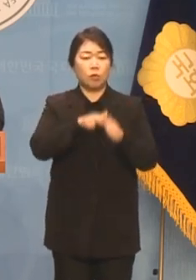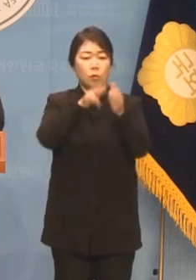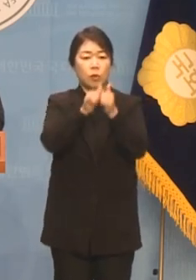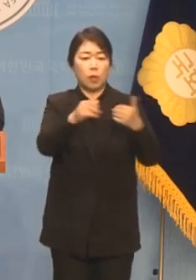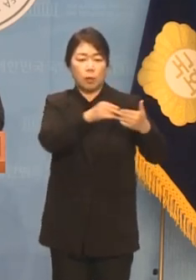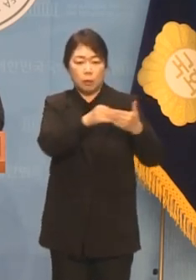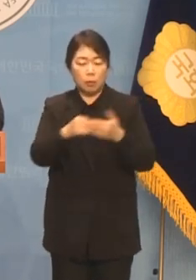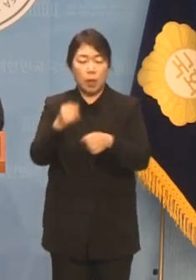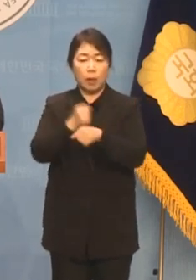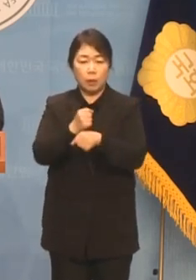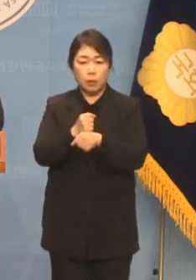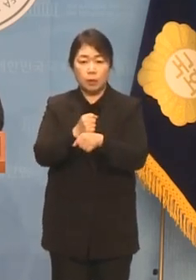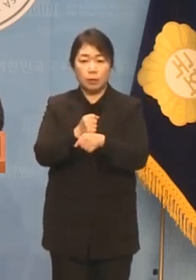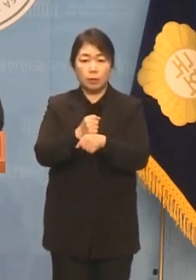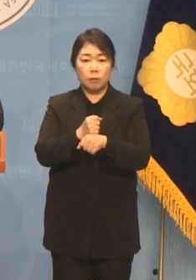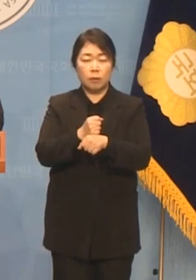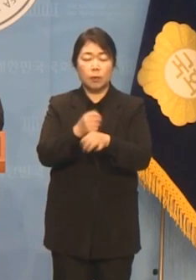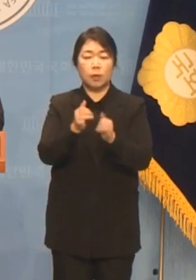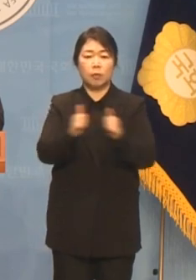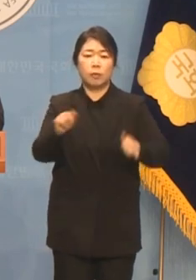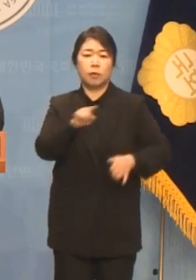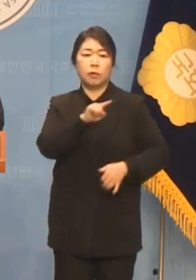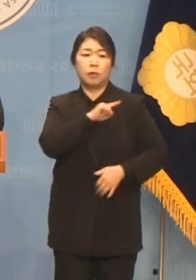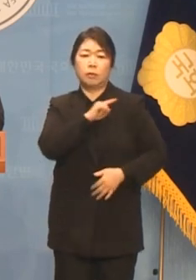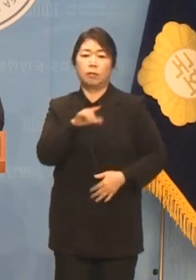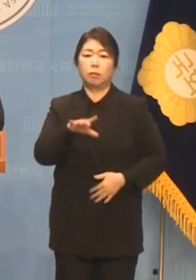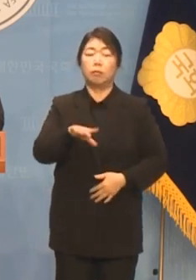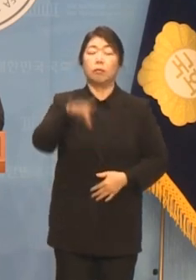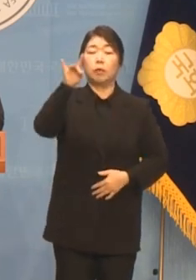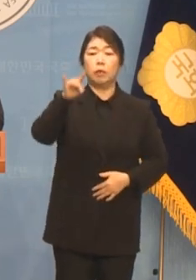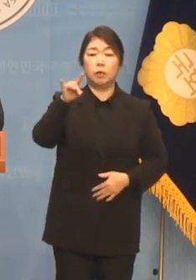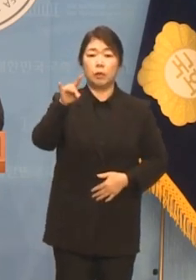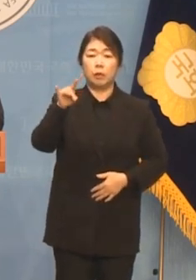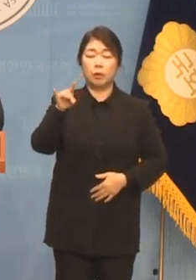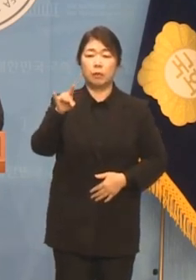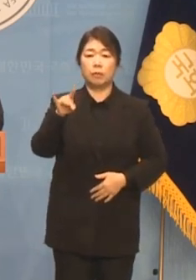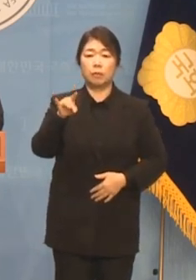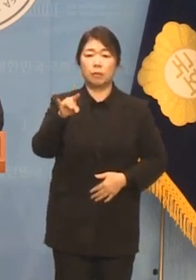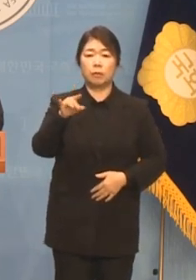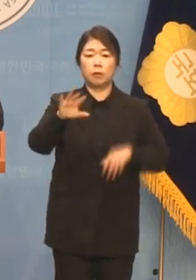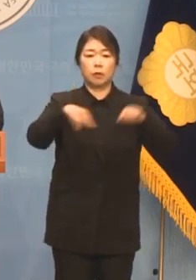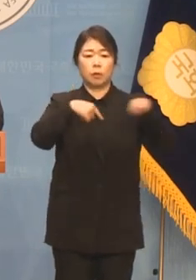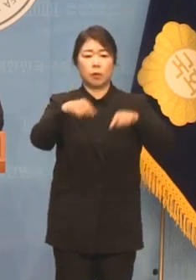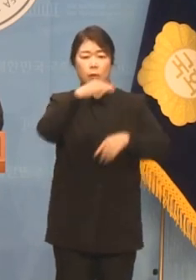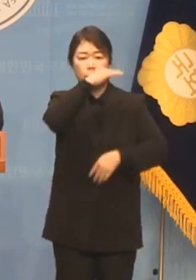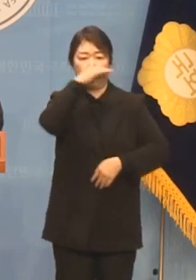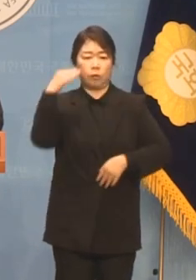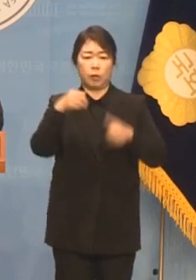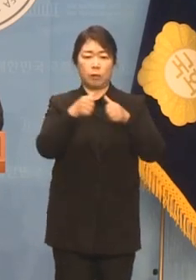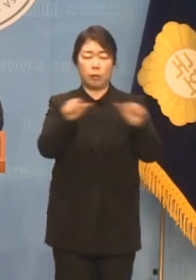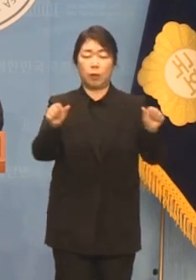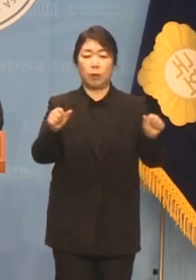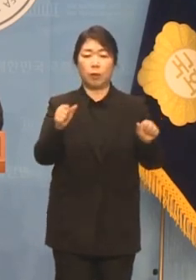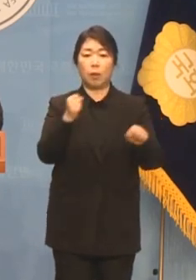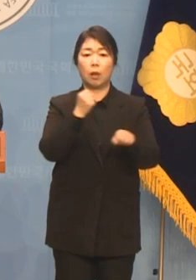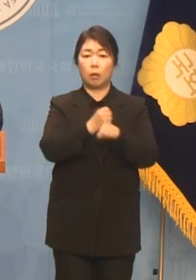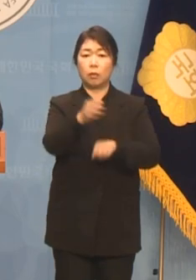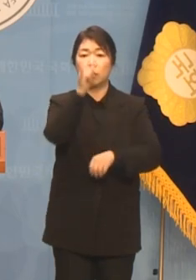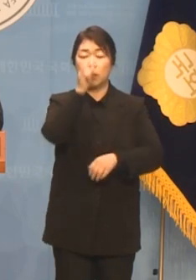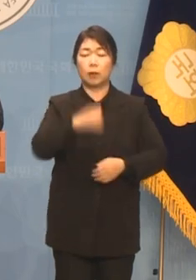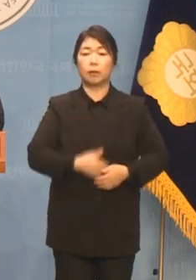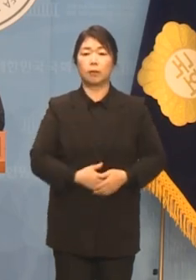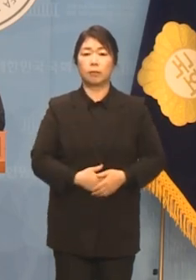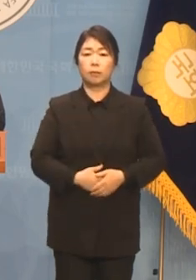사람이 가장 앞장서서 정치의 품위를 훼손하고 있습니다 한동훈